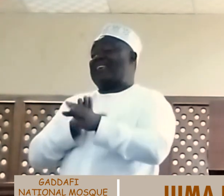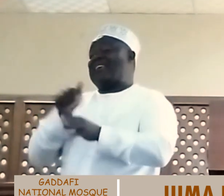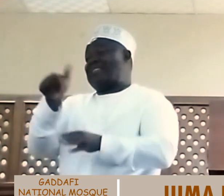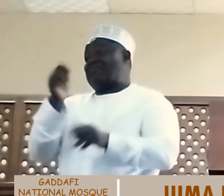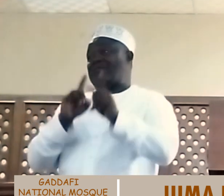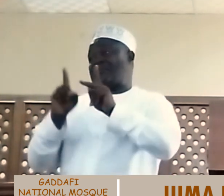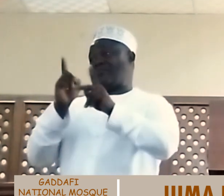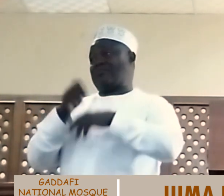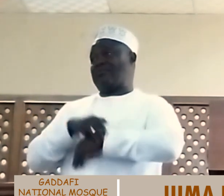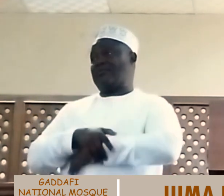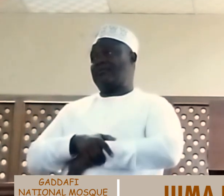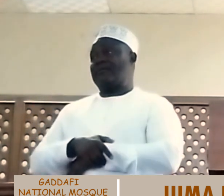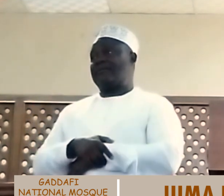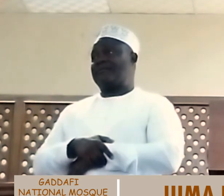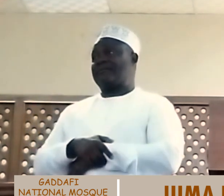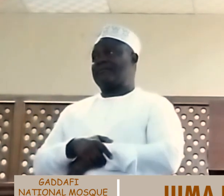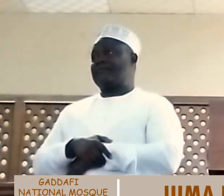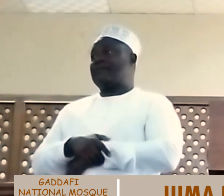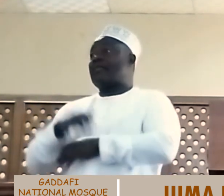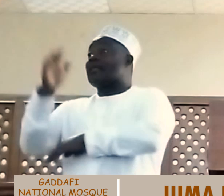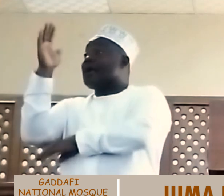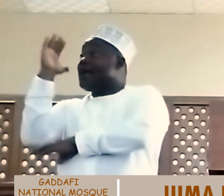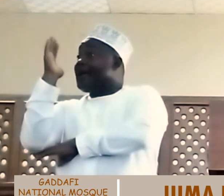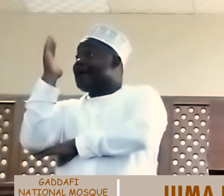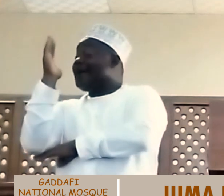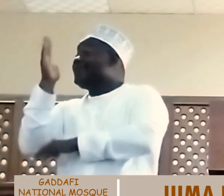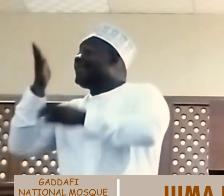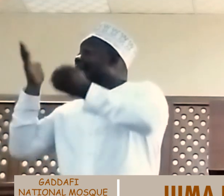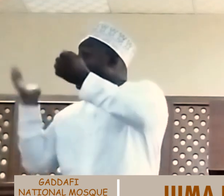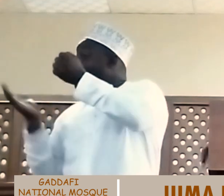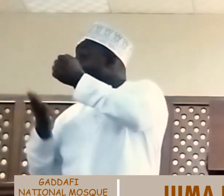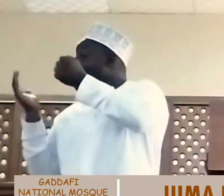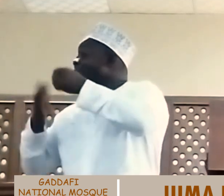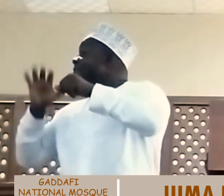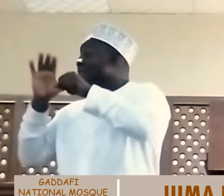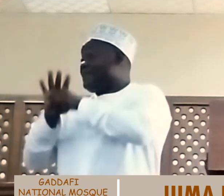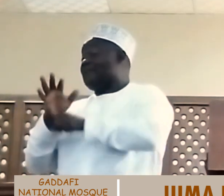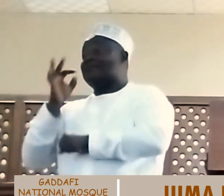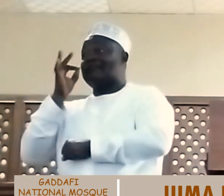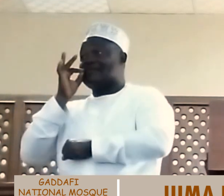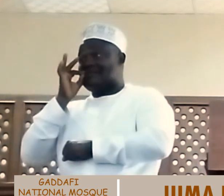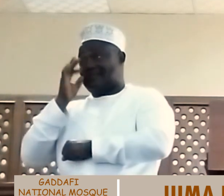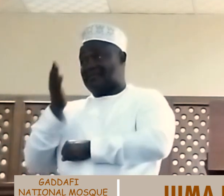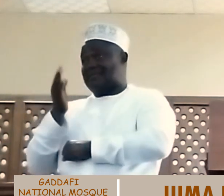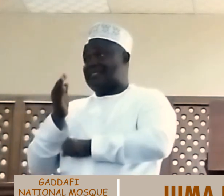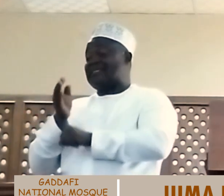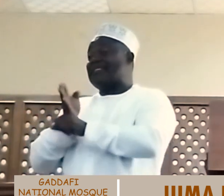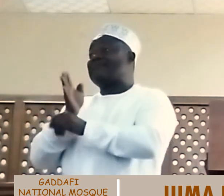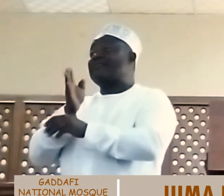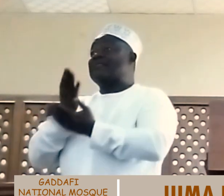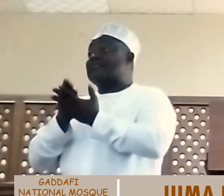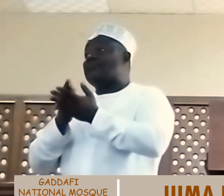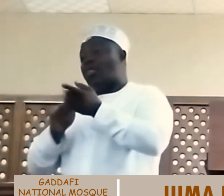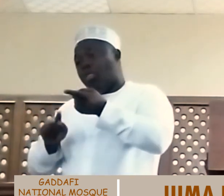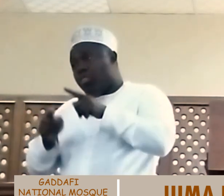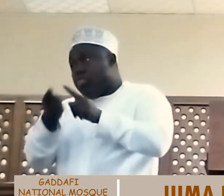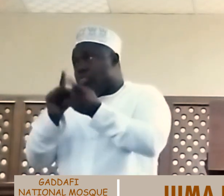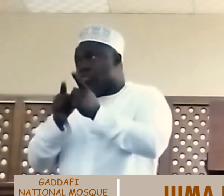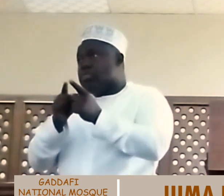bangi. Miti mingi gitemeddwa egy'ebibala kati mukwokya bbulooka ne mukwokya amanda.